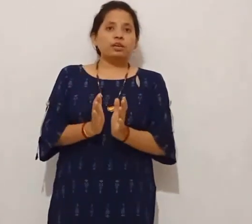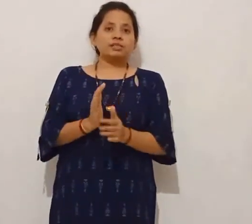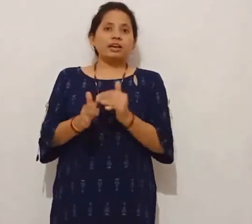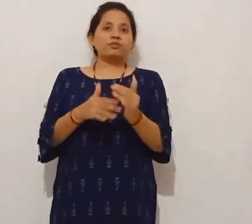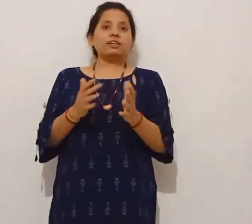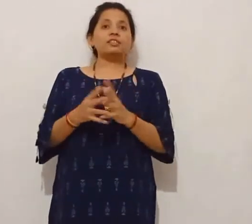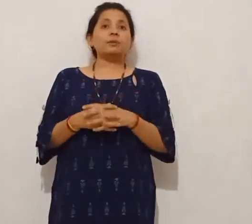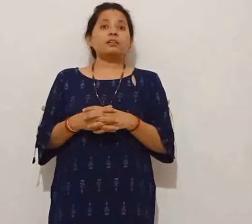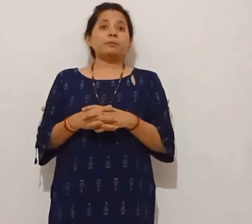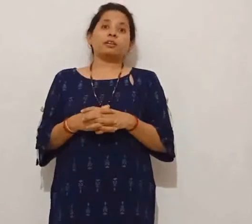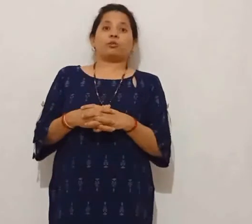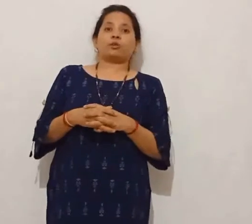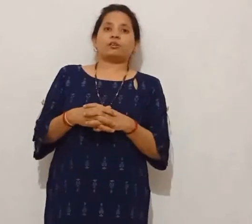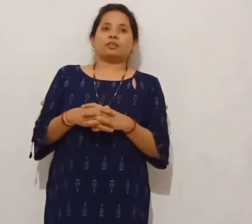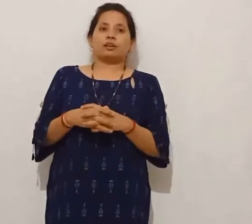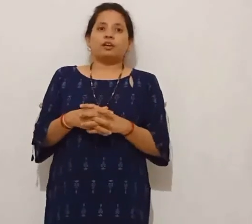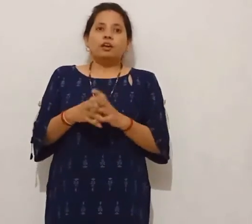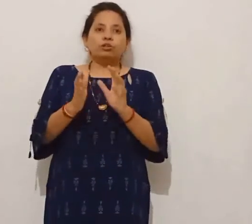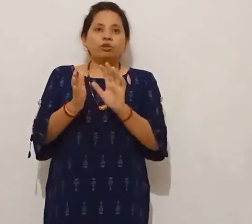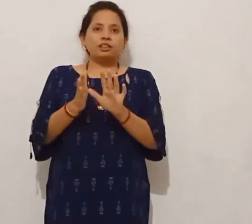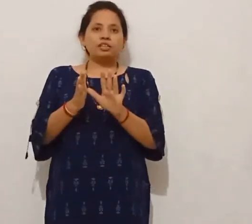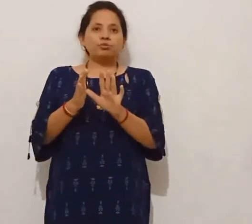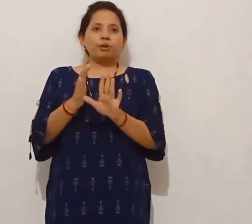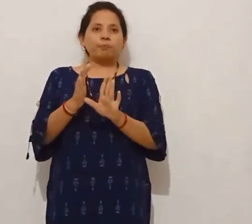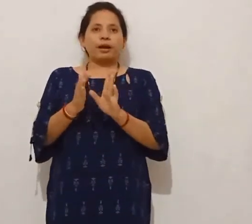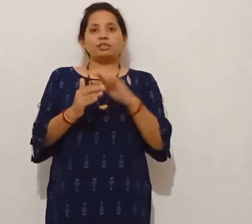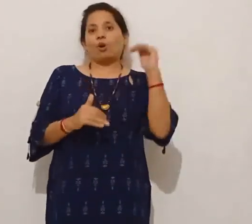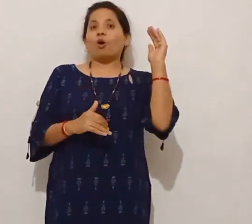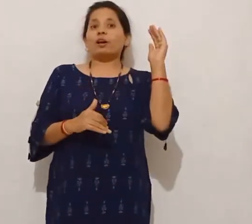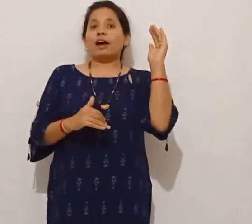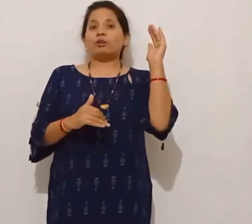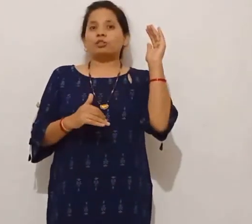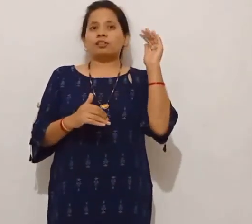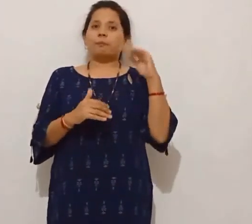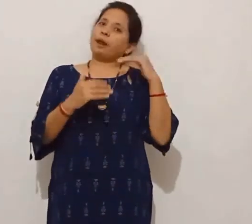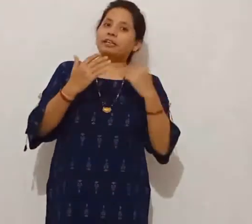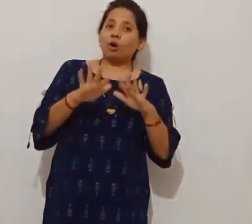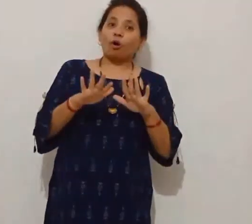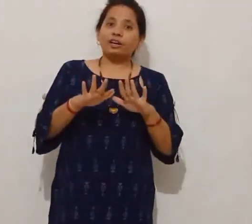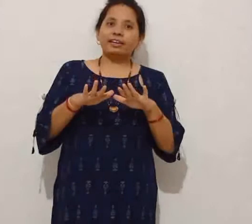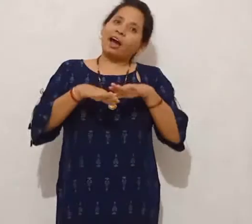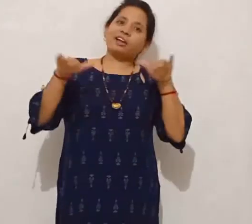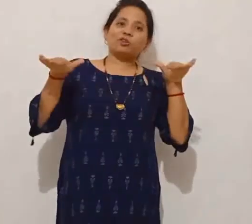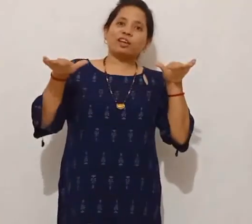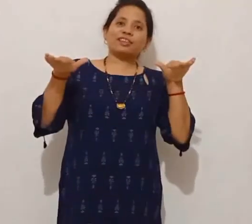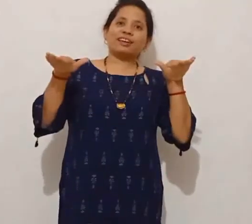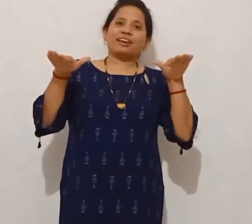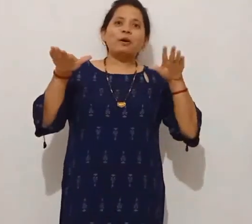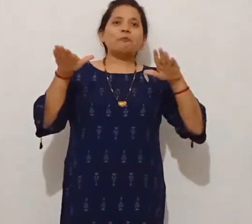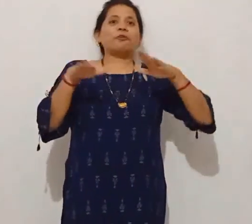इसका एडवर्टाइजमेंट भी ये लोग करते हैं, तो इन दिस वे प्राइस और हाई हो जाते हैं. प्राइस ऑलरेडी हाई तो रहते ही है, फिर वो